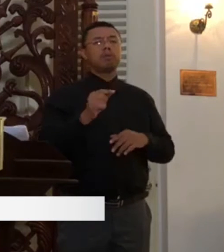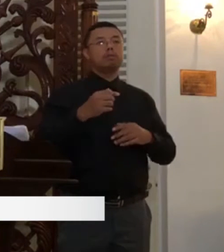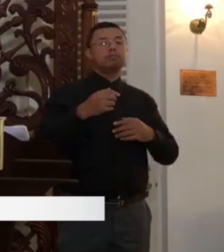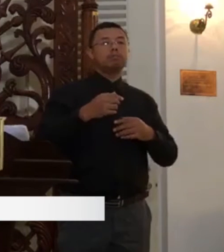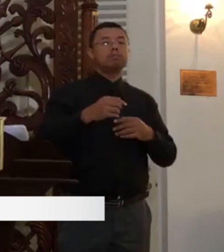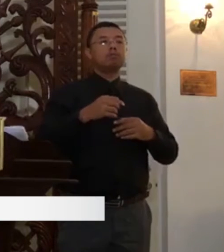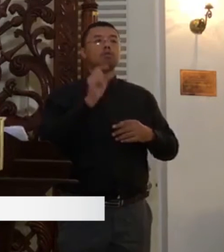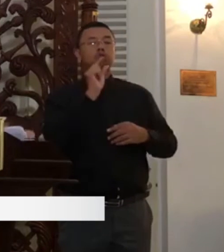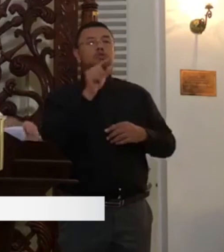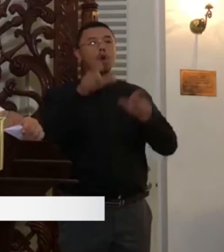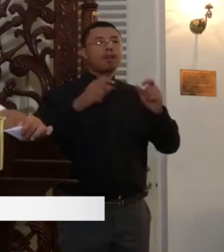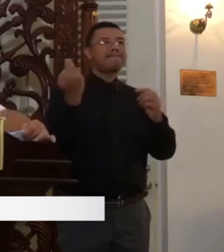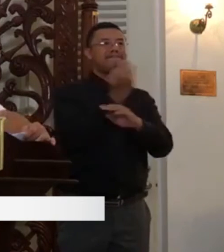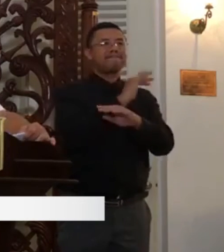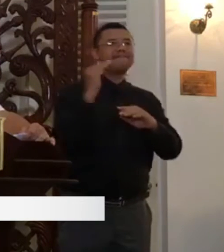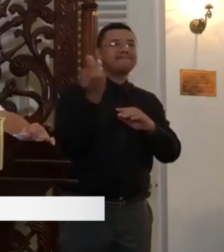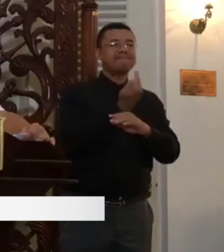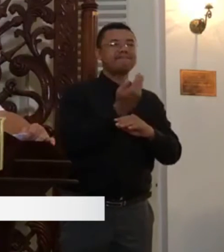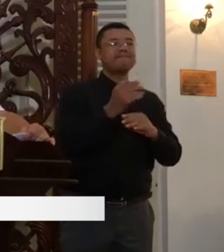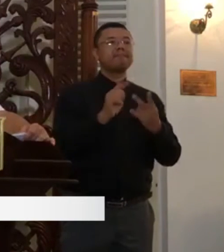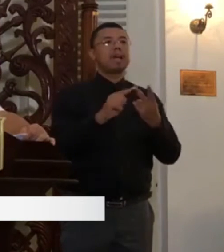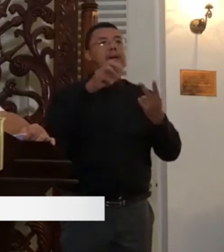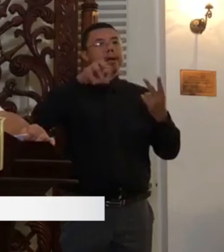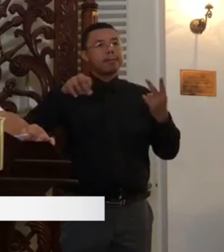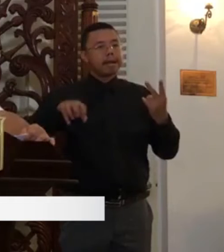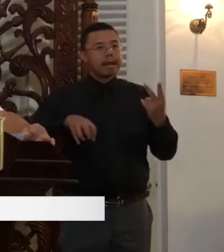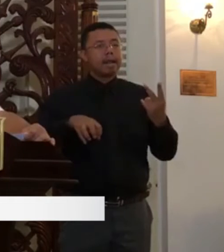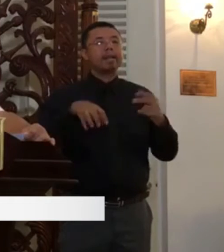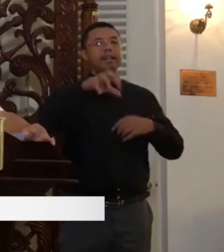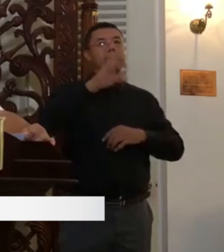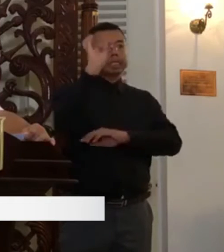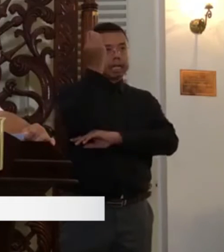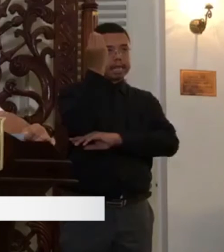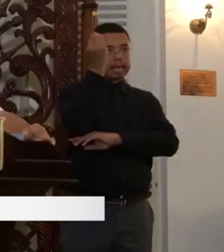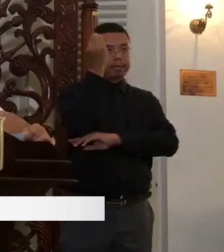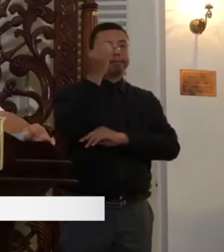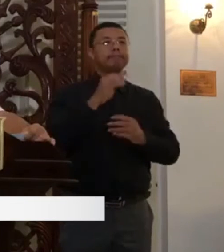kendaraan untuk pergerakan orang dan barang di wilayah Jakarta.